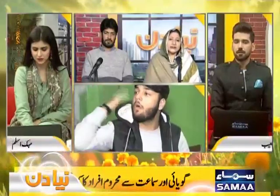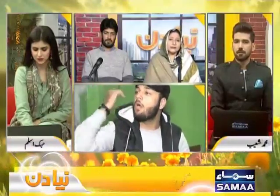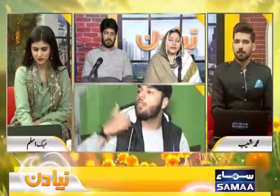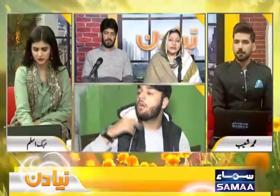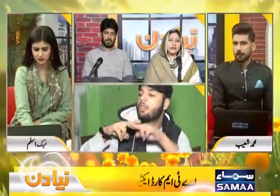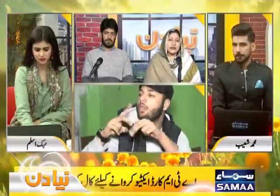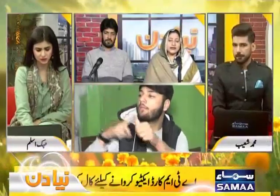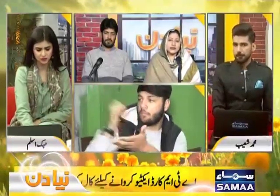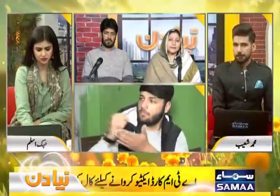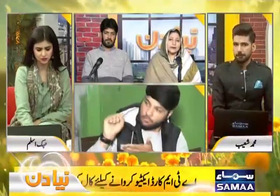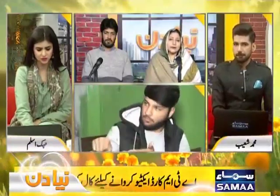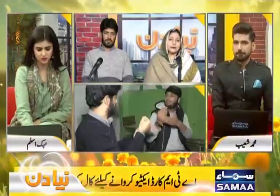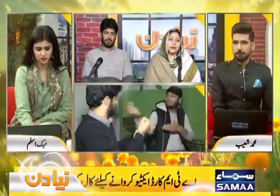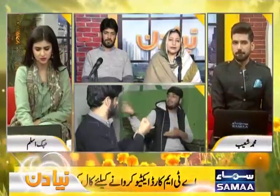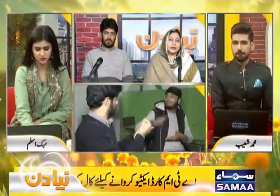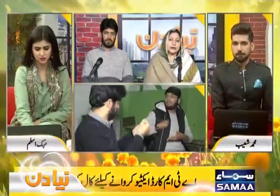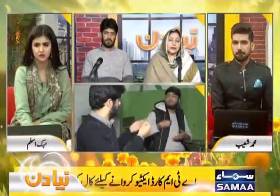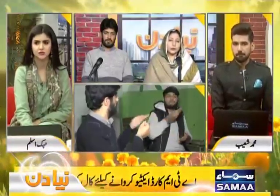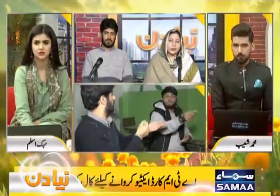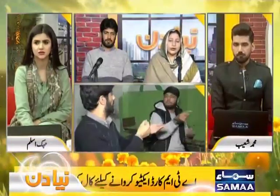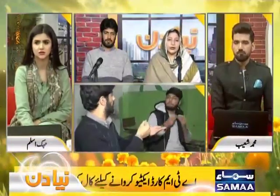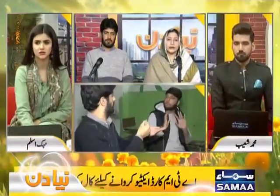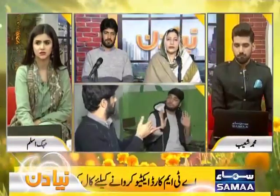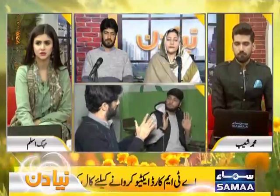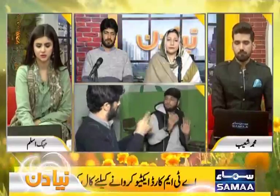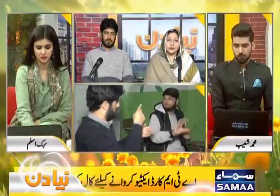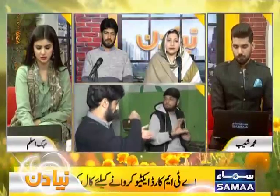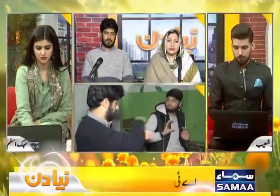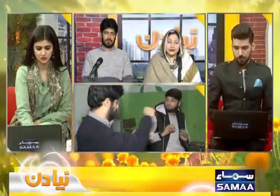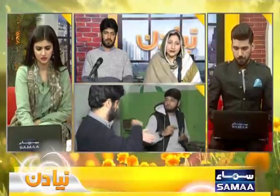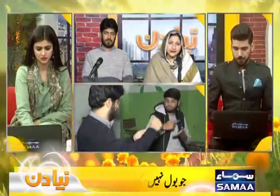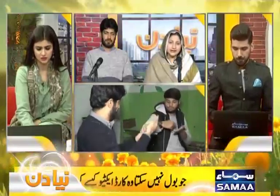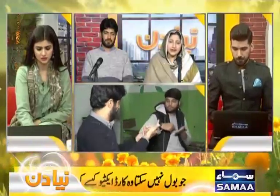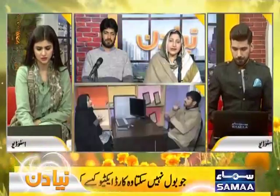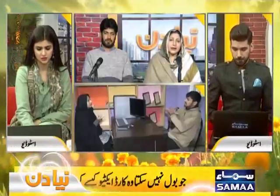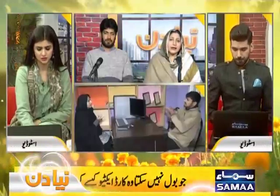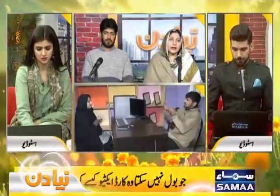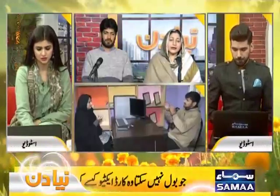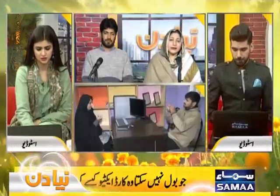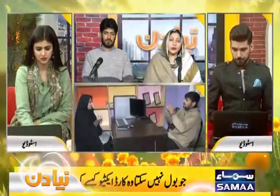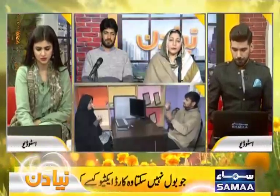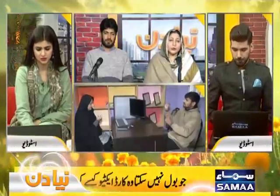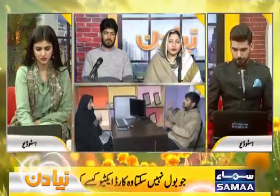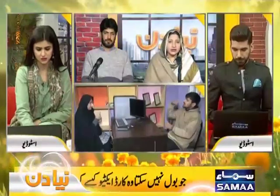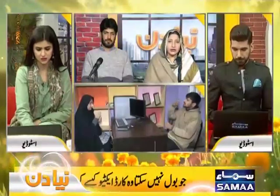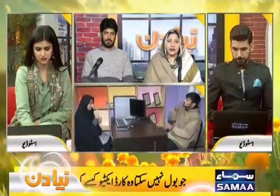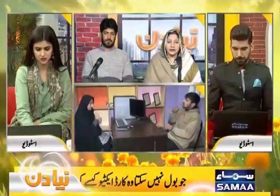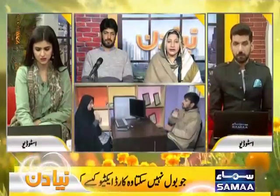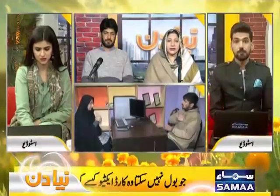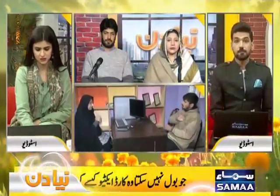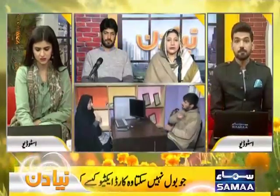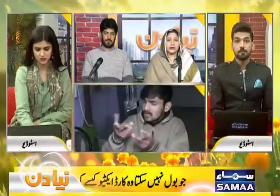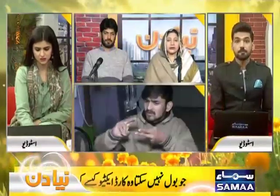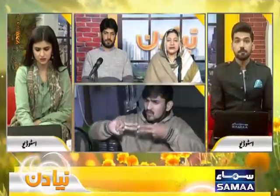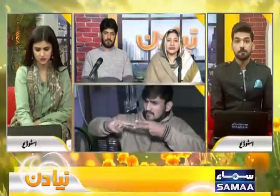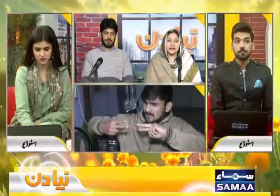देखिए जी, ये मसला ना सिर्फ पाकिस्तान क्रिकेट बोर्ड या डेफ क्रिकेटर्स के साथ है. देखिए, कोई अप्रोच लगा लेता